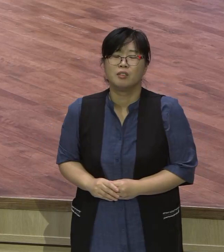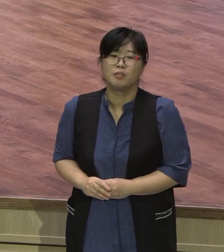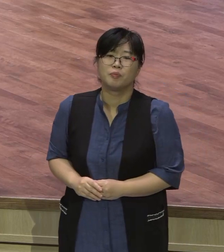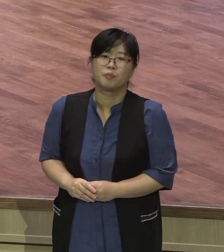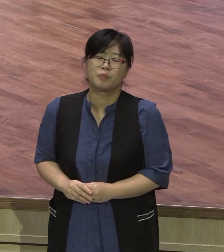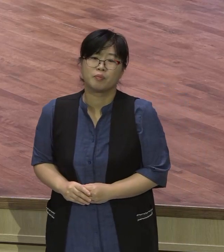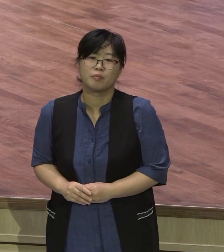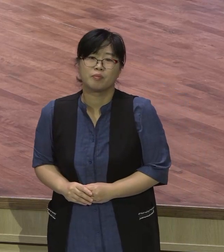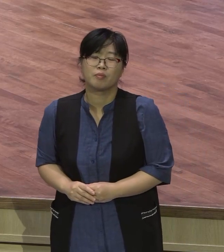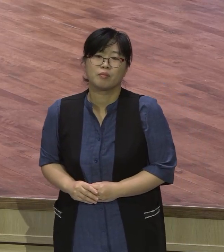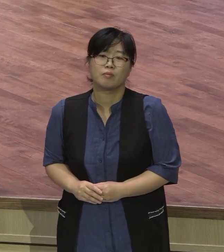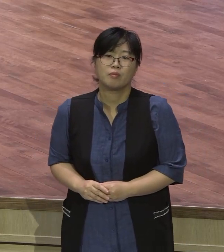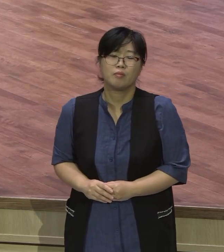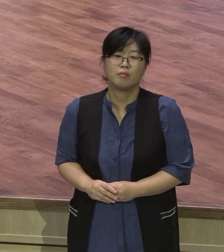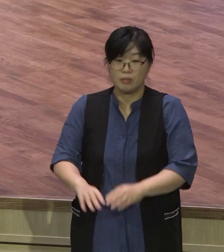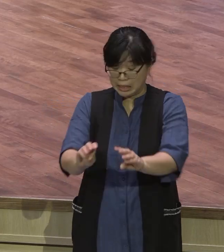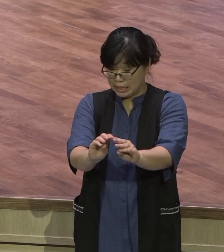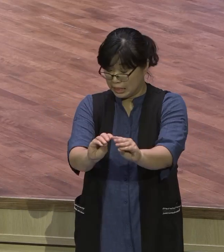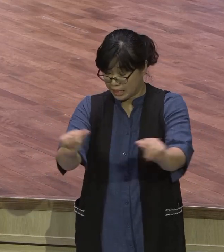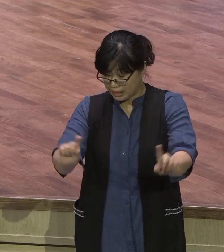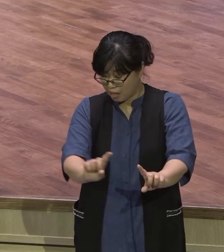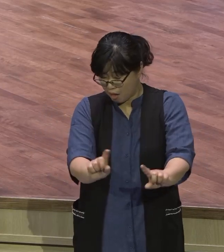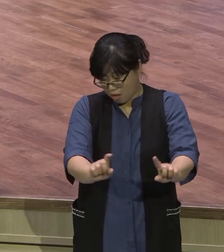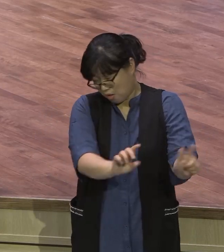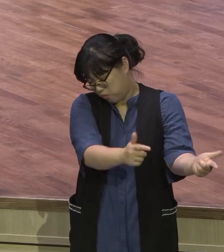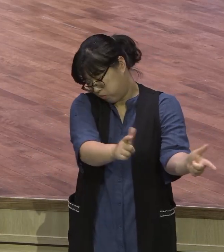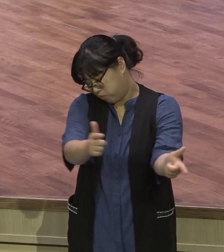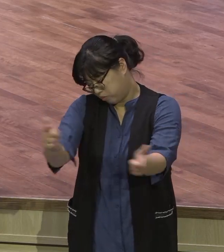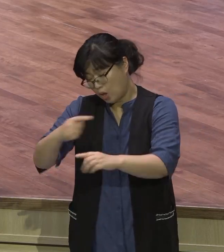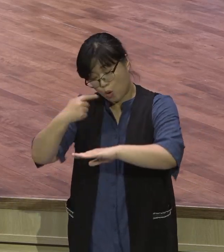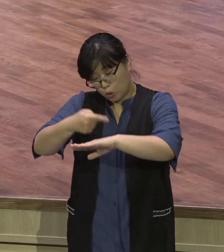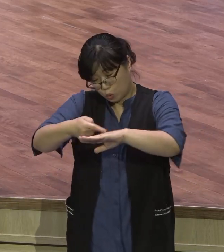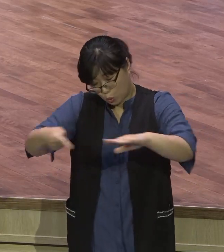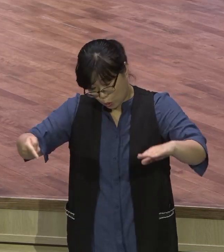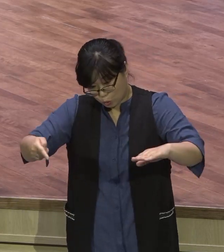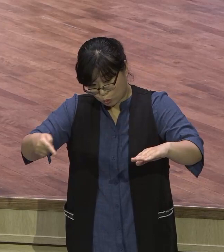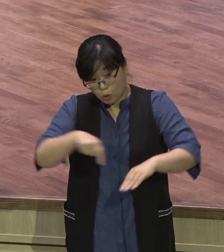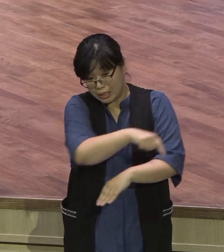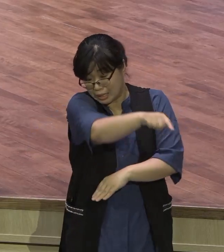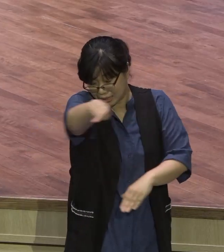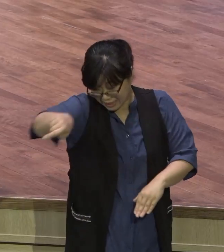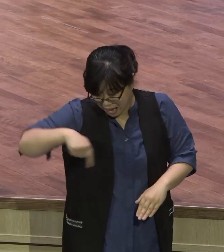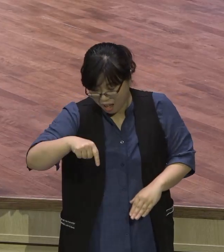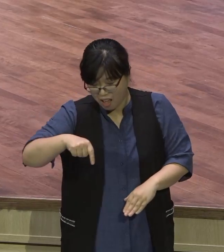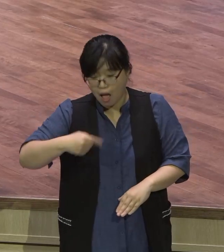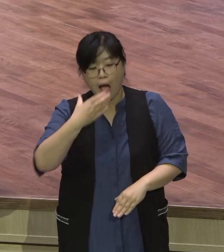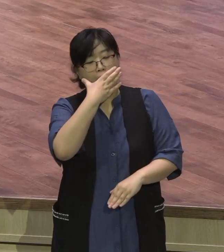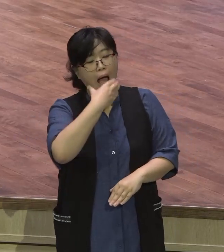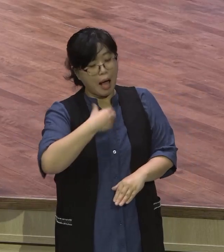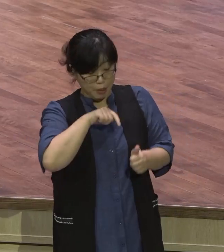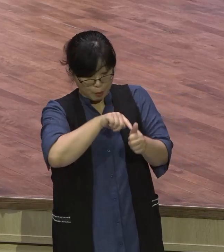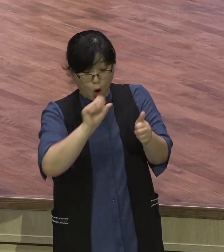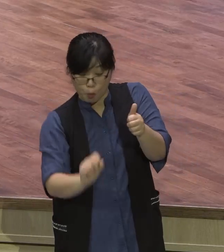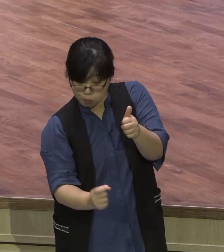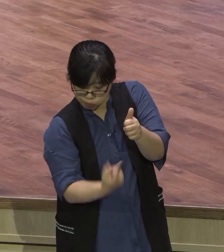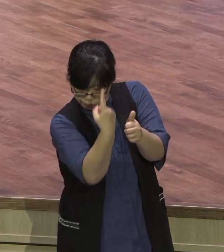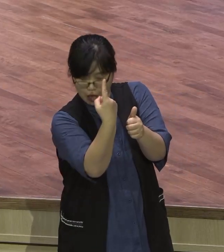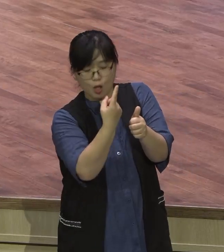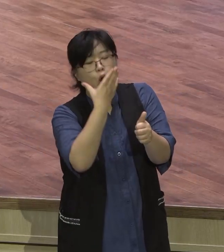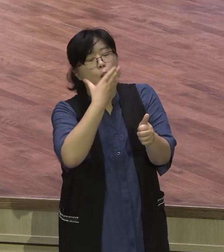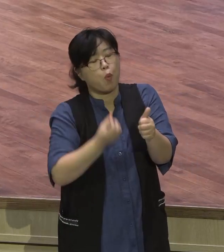그러면서 뭐랍니다 땅의 모든 족속이 너로 말미암아 너로 말미암아 복을 얻을 것이라